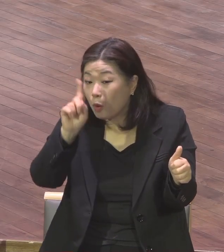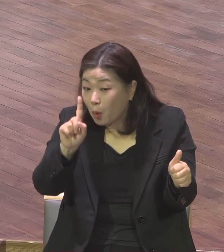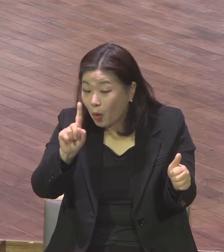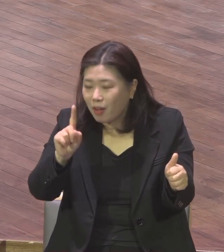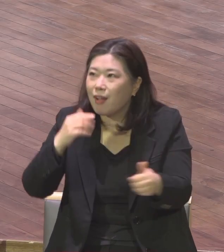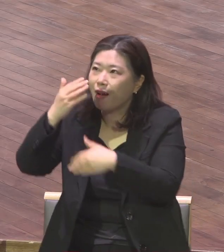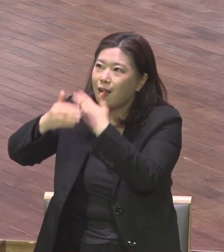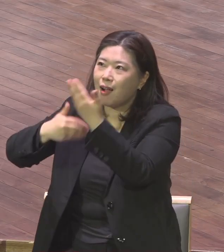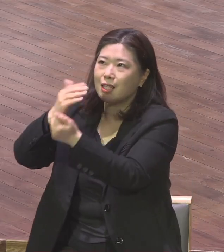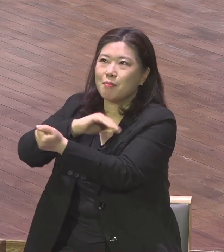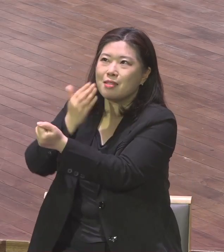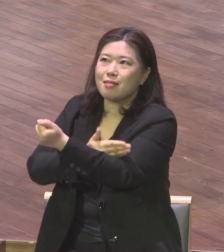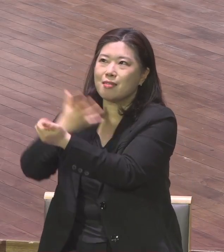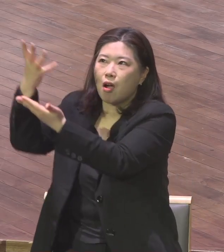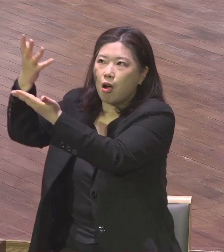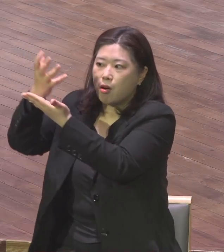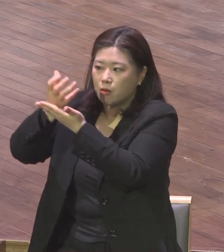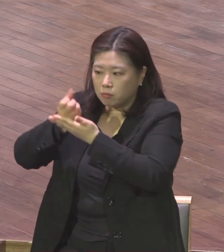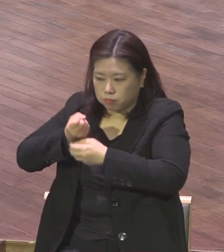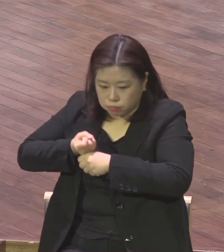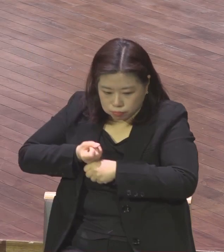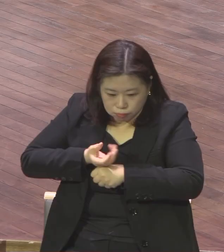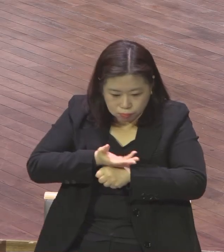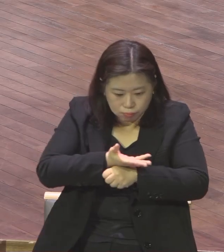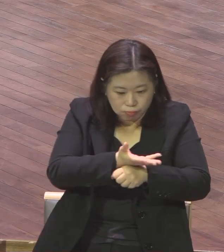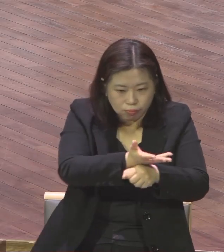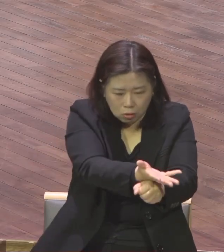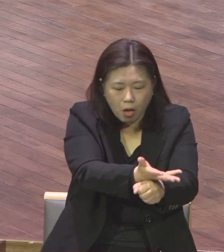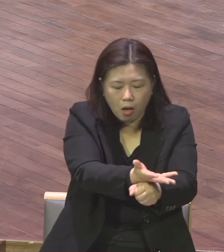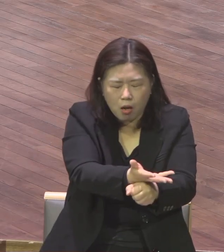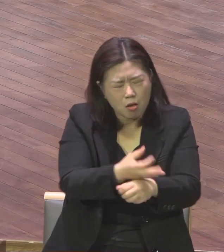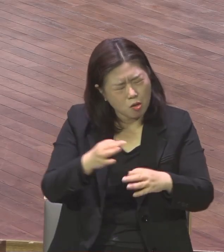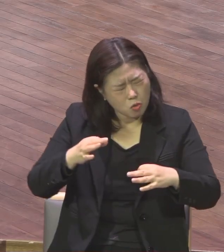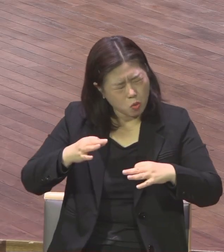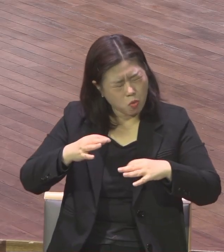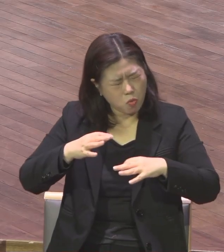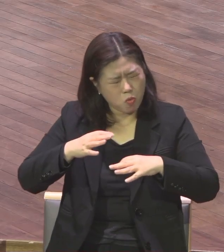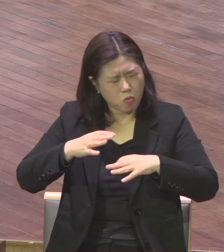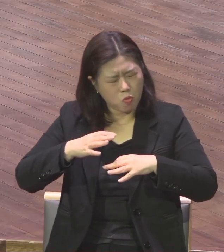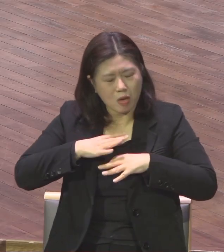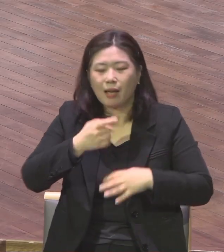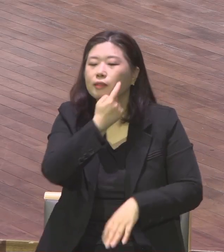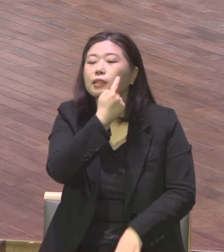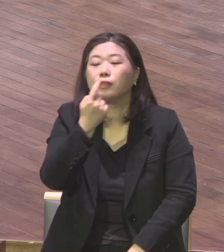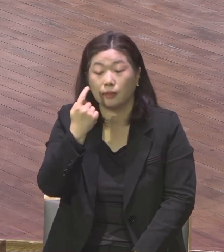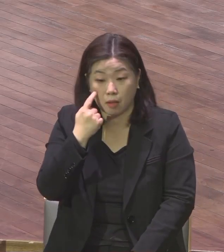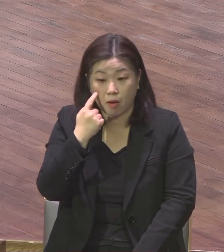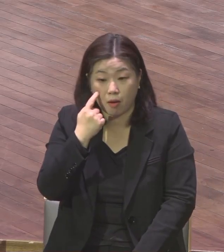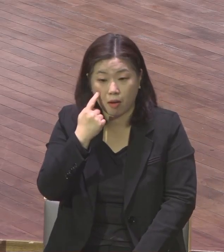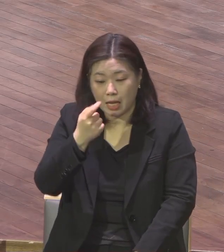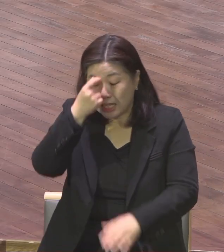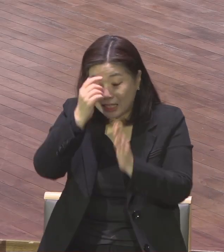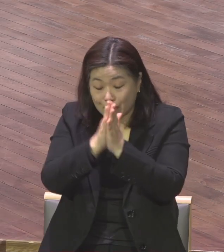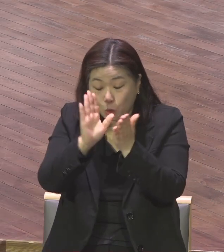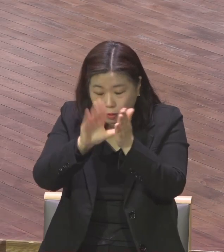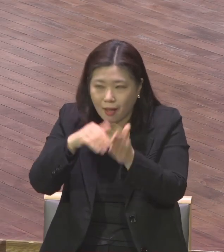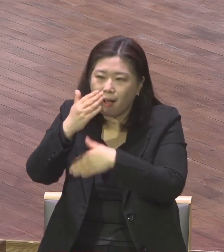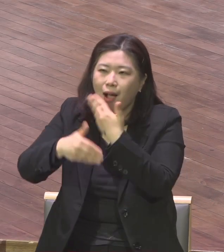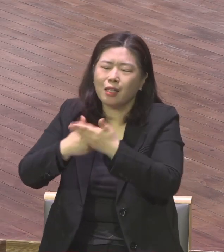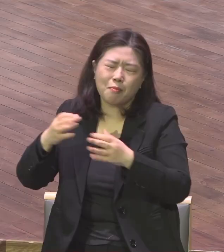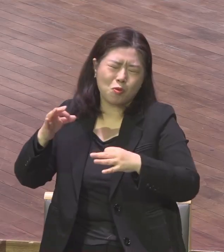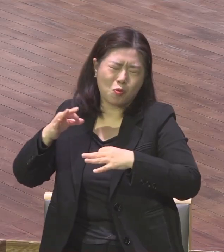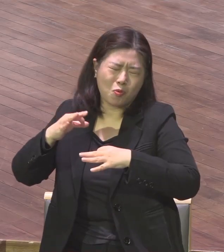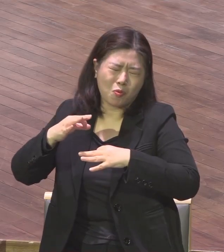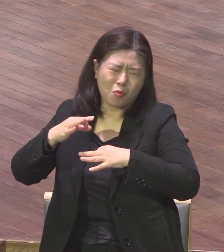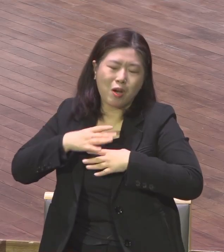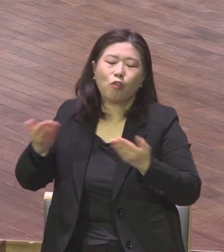우리를 통하여 이루시는 하나님의 일이다. 기도는 하나님의 능력이고 하나님의 일을 이루시는 것이다.